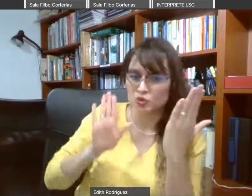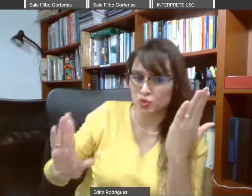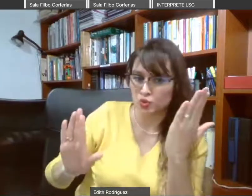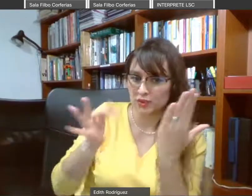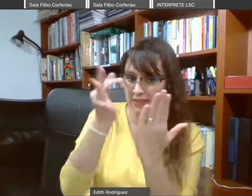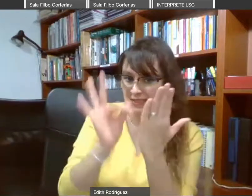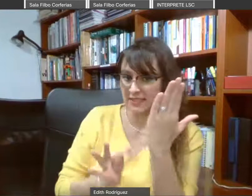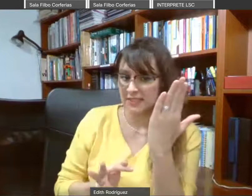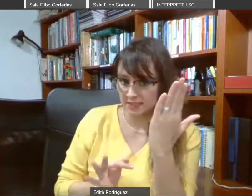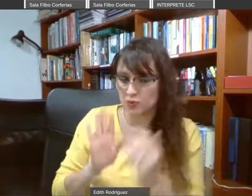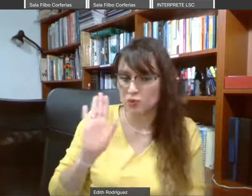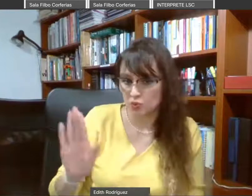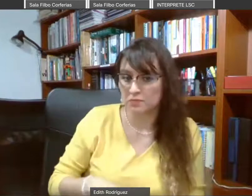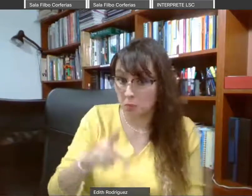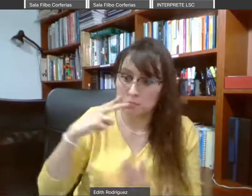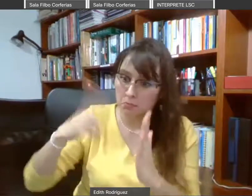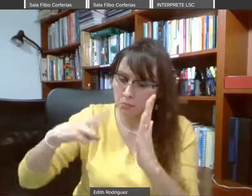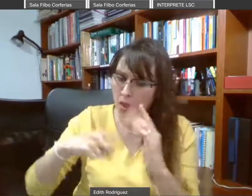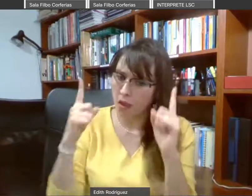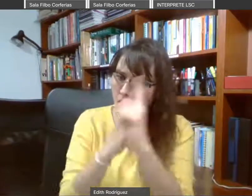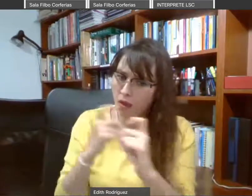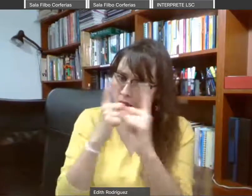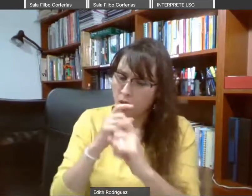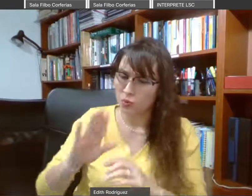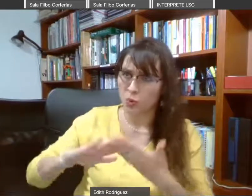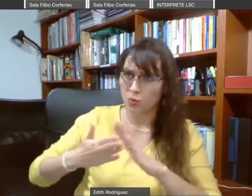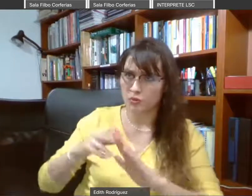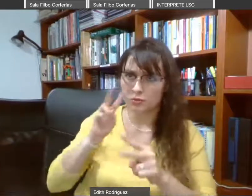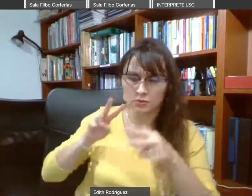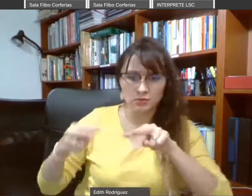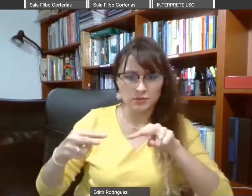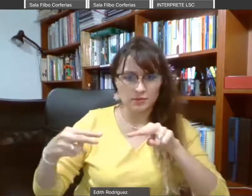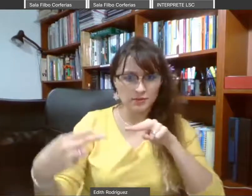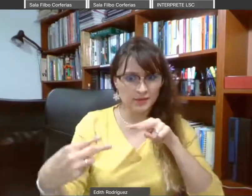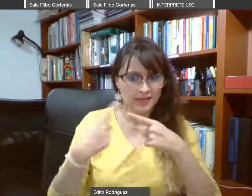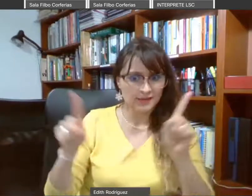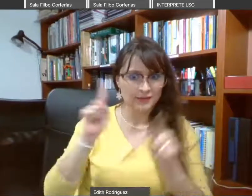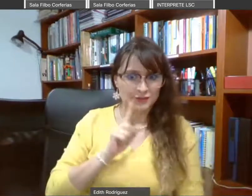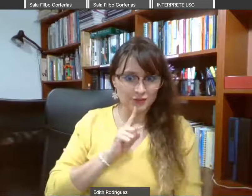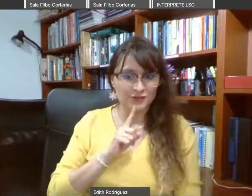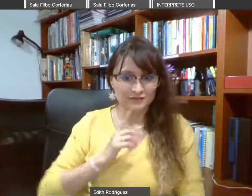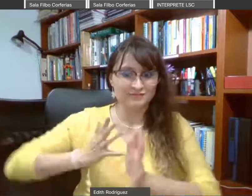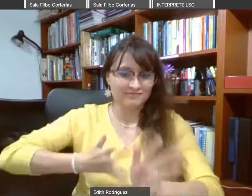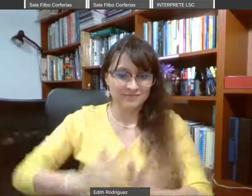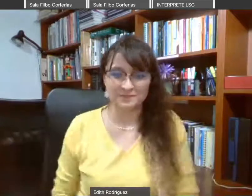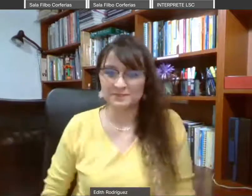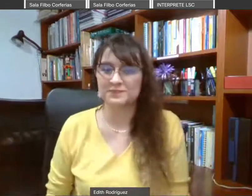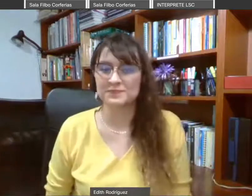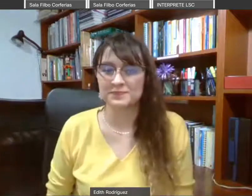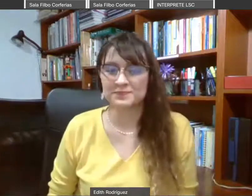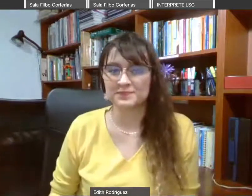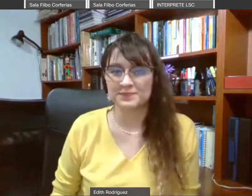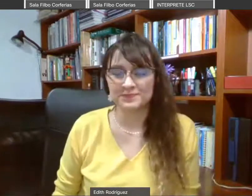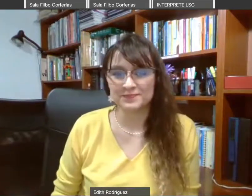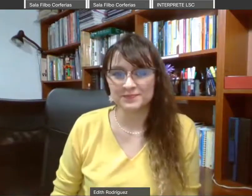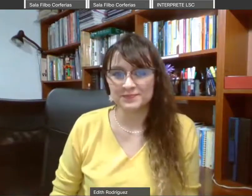Entonces los invito porque pues ella allí en su tesis de grado, pues habla sobre la señalitura y lo re